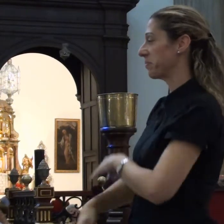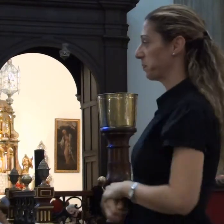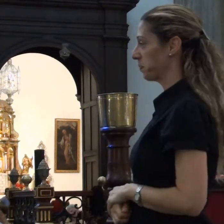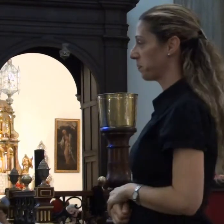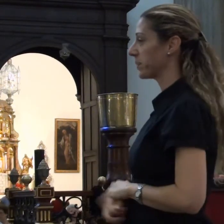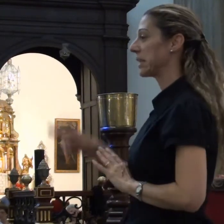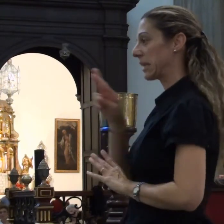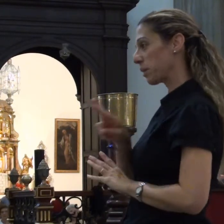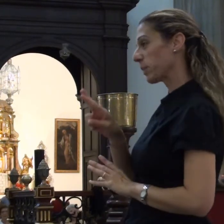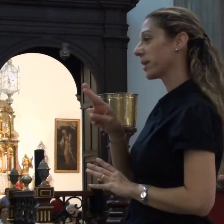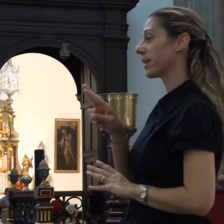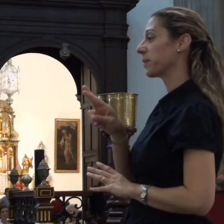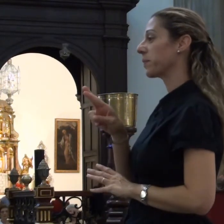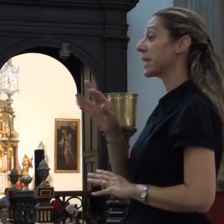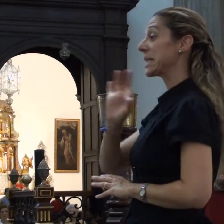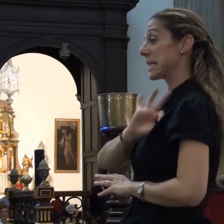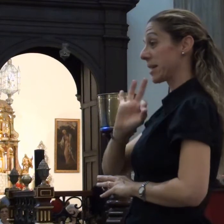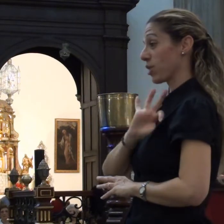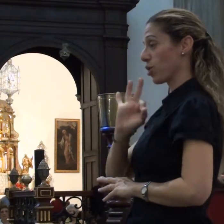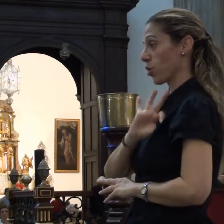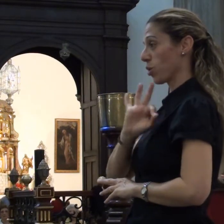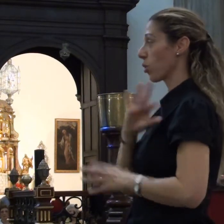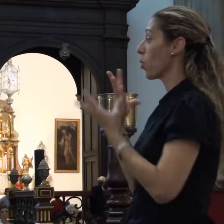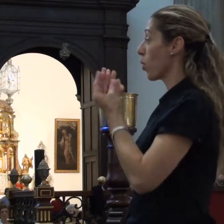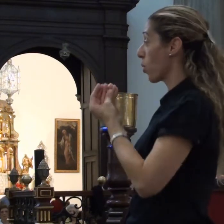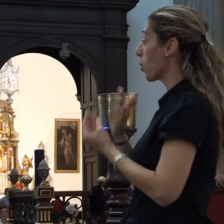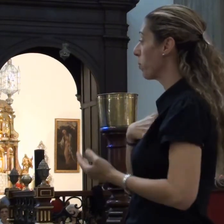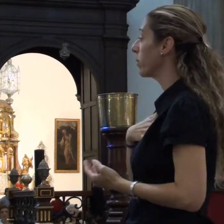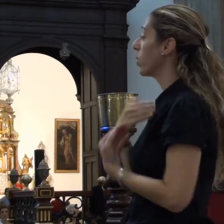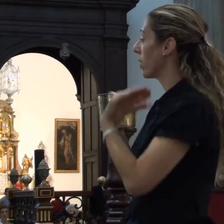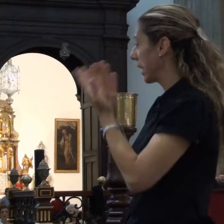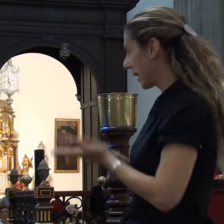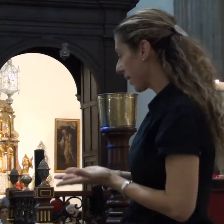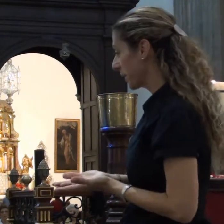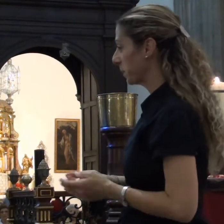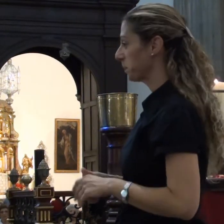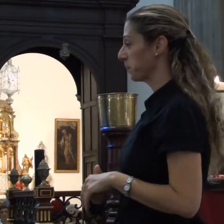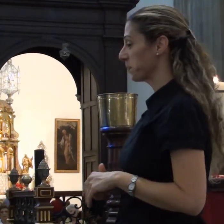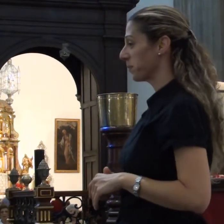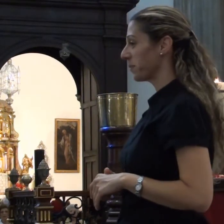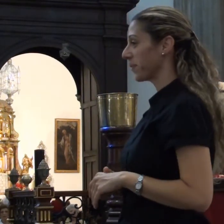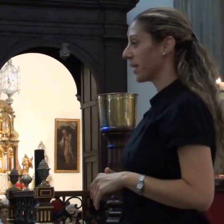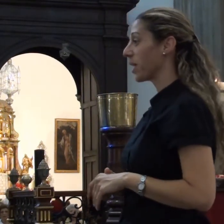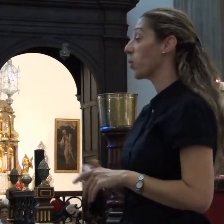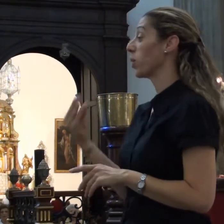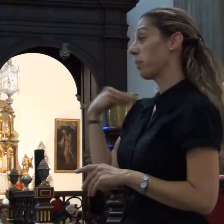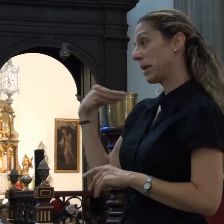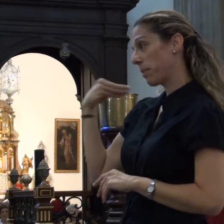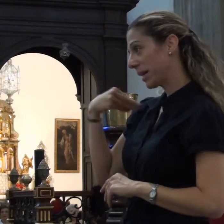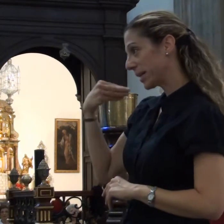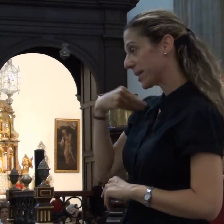qué detalles señor has creído cuando te